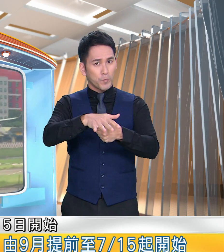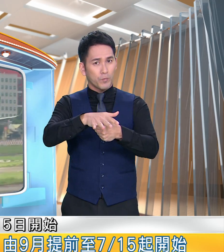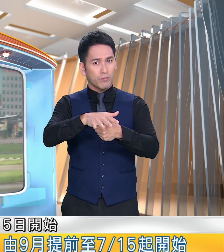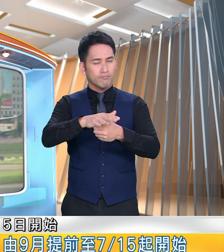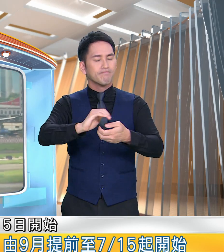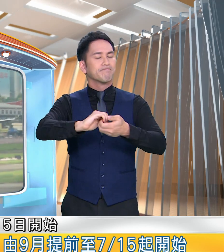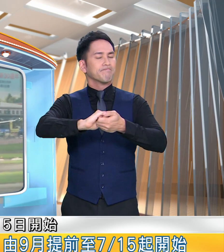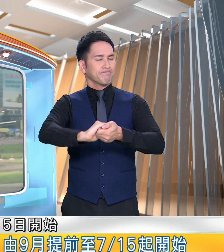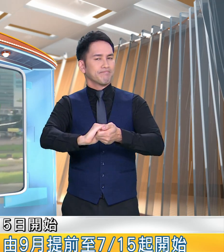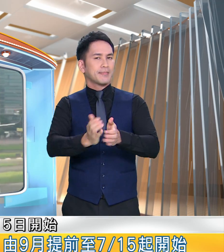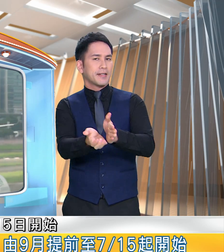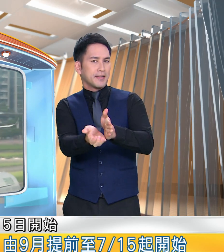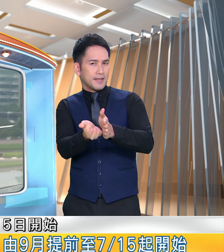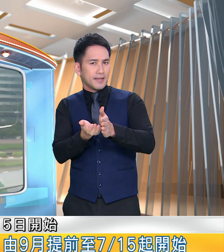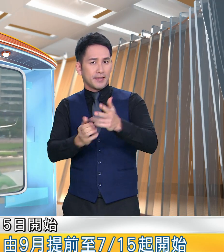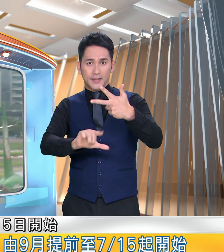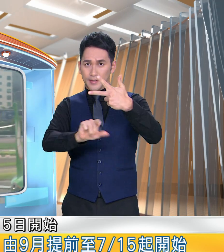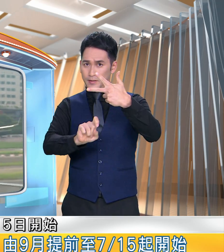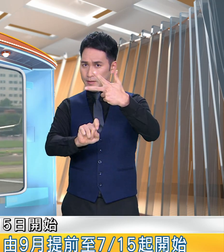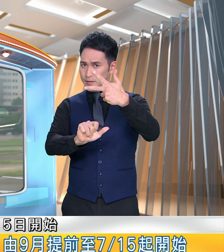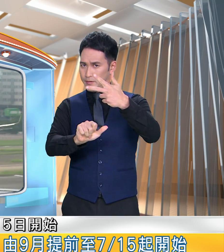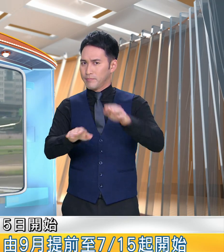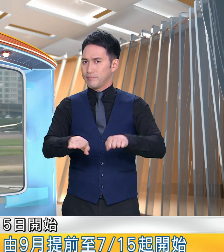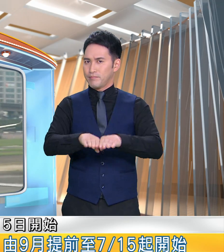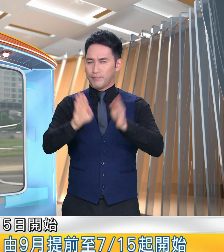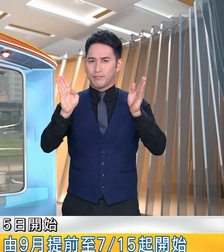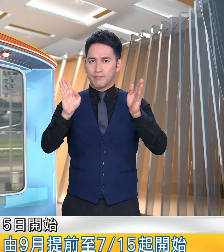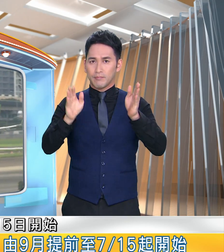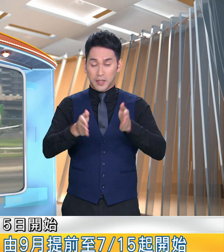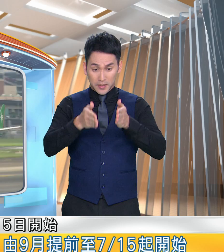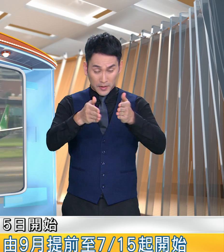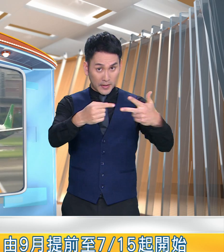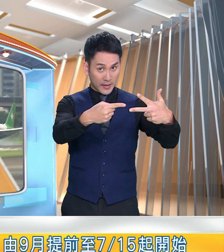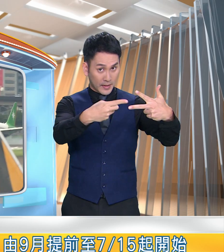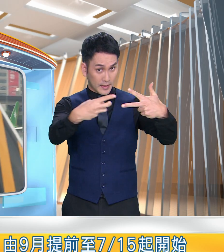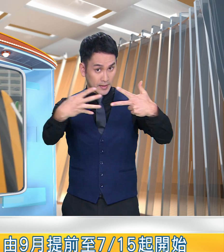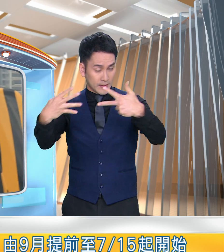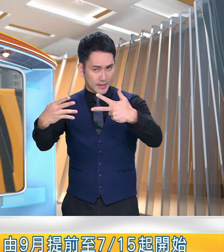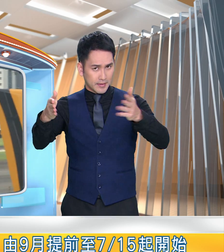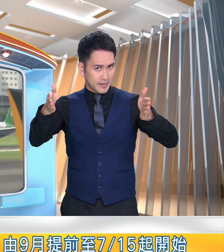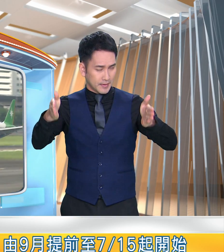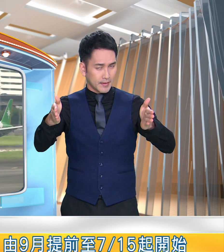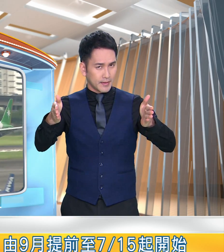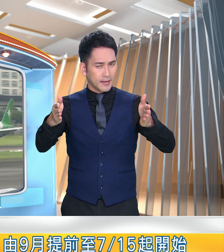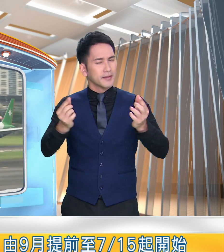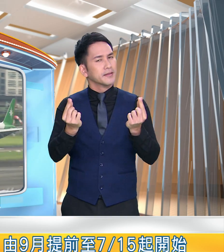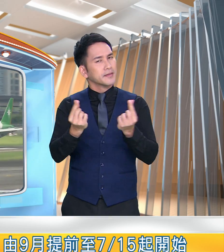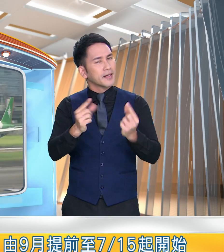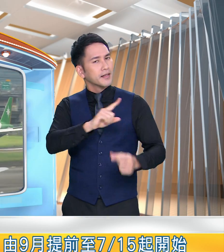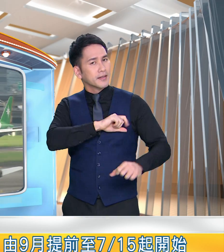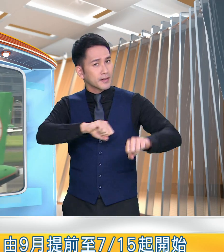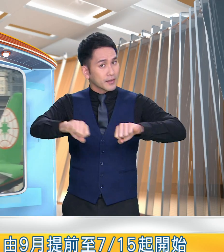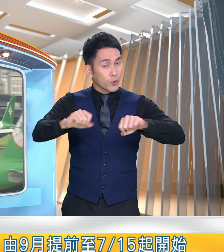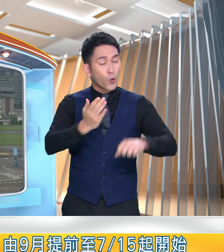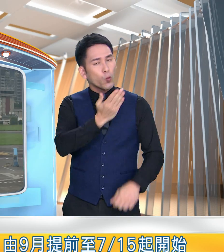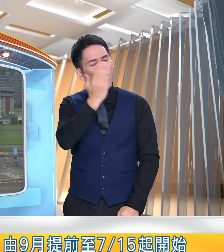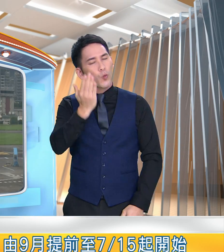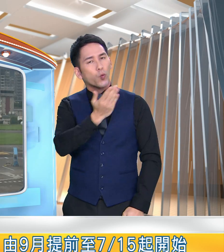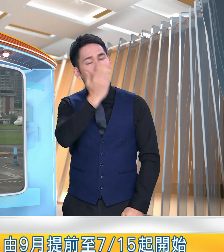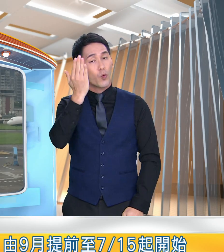提前到7月15号开始，适用周一到周四。而自由行的部分，